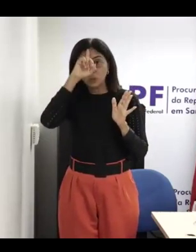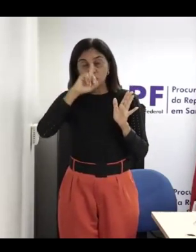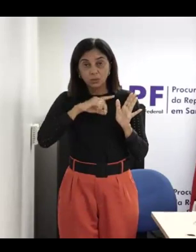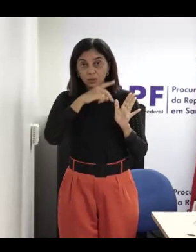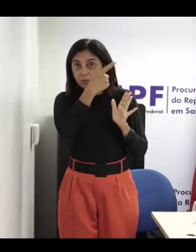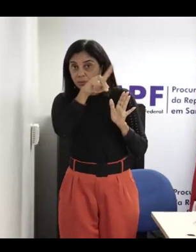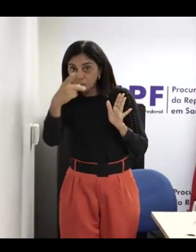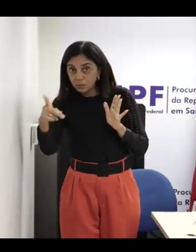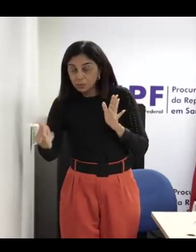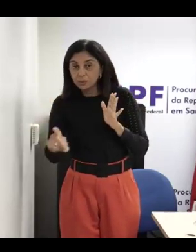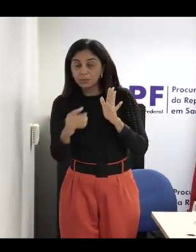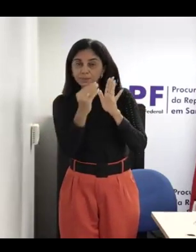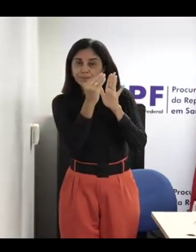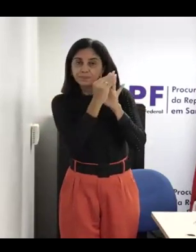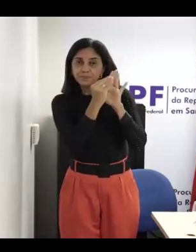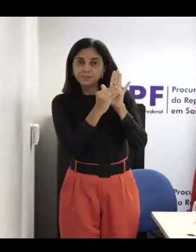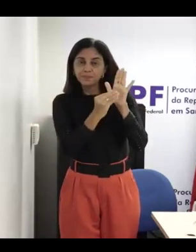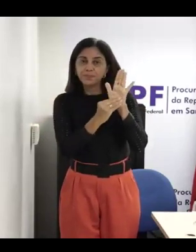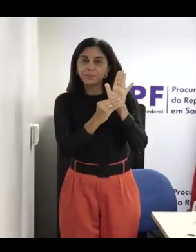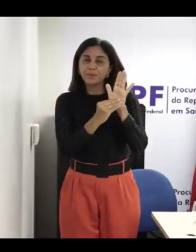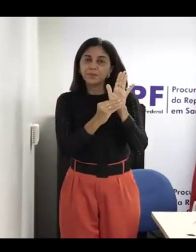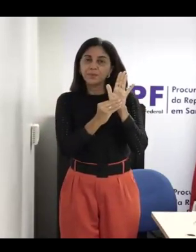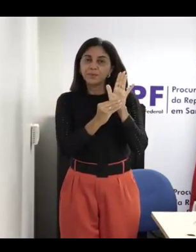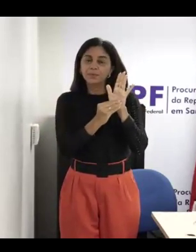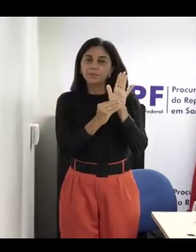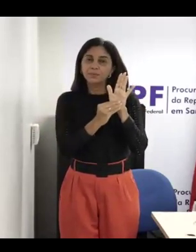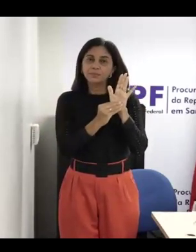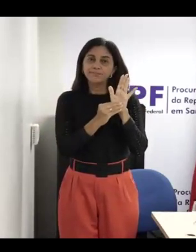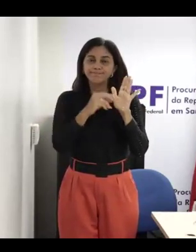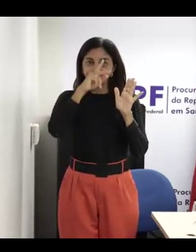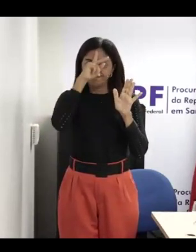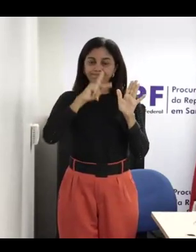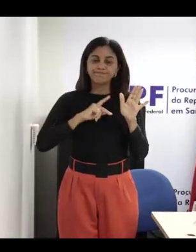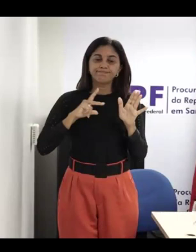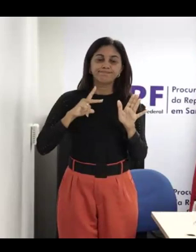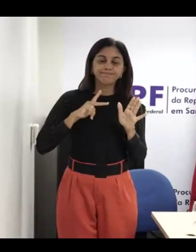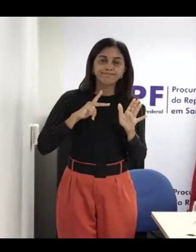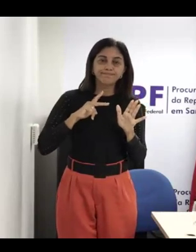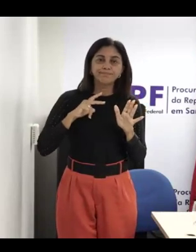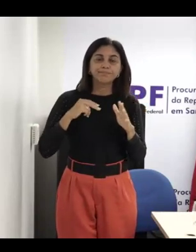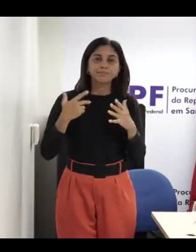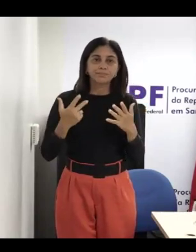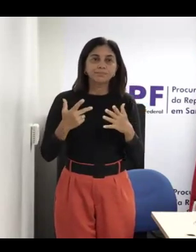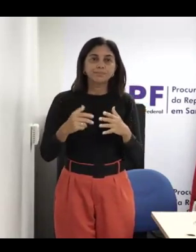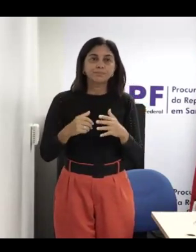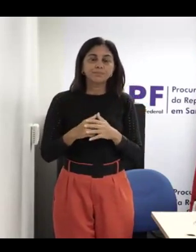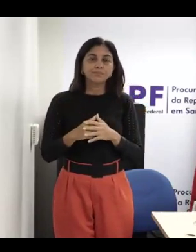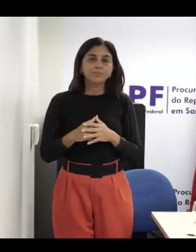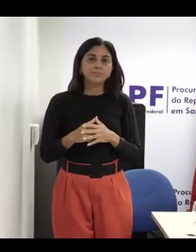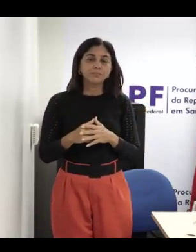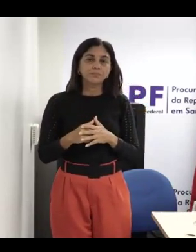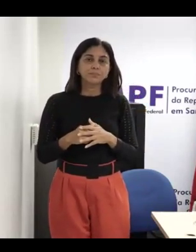informação o direito à proteção das crianças e adolescentes o que impera na jurisprudência que nós isso é uma